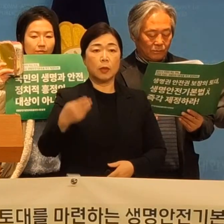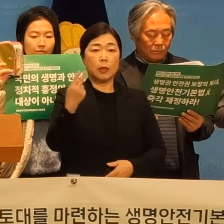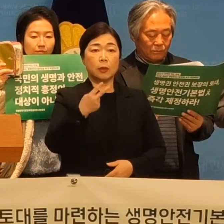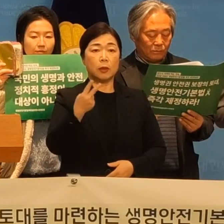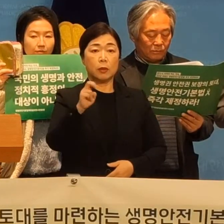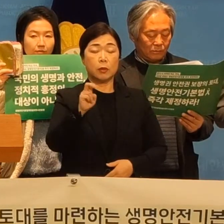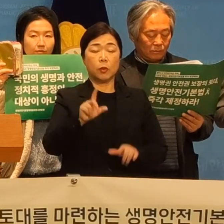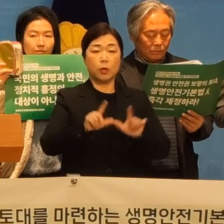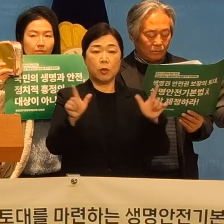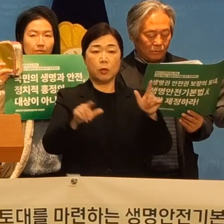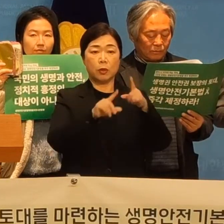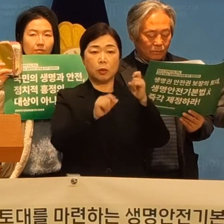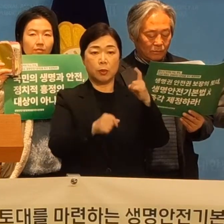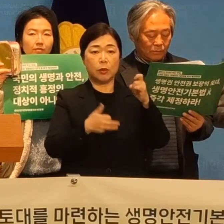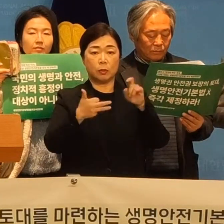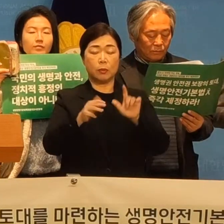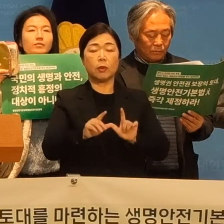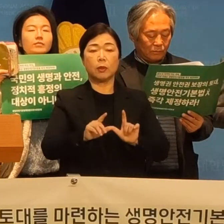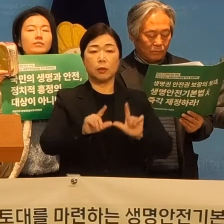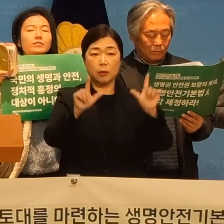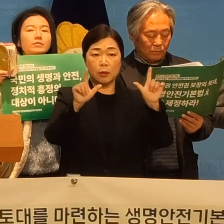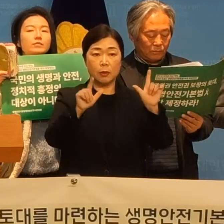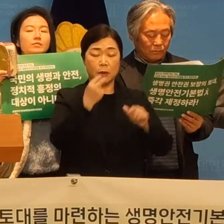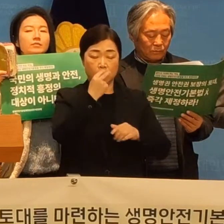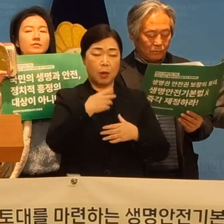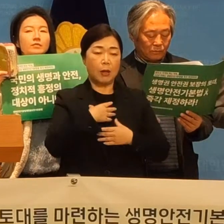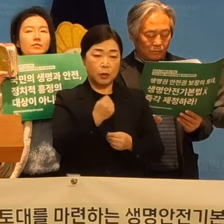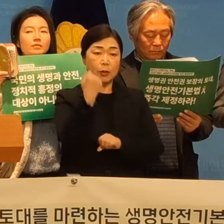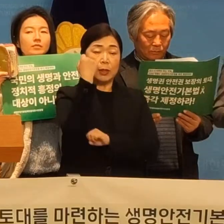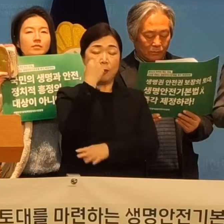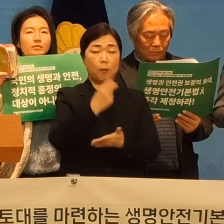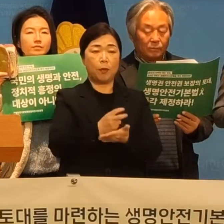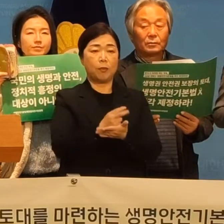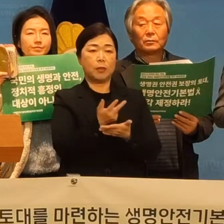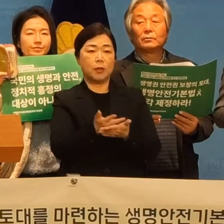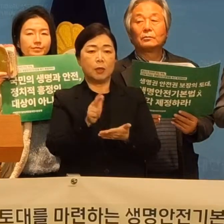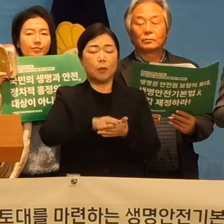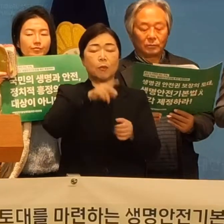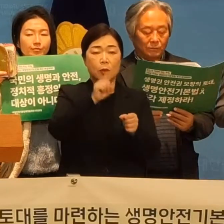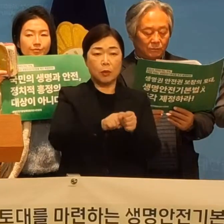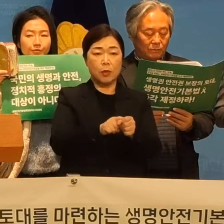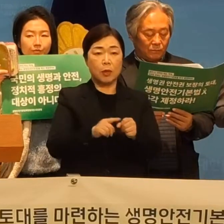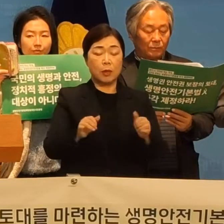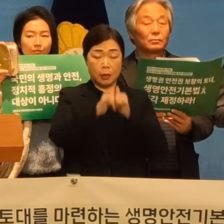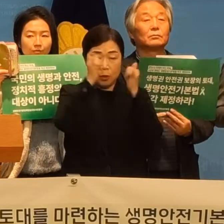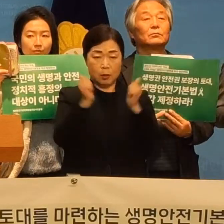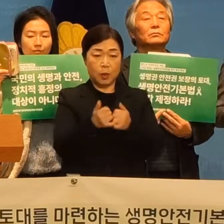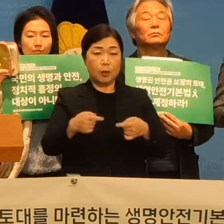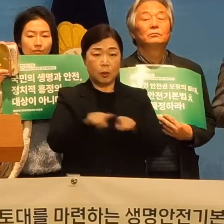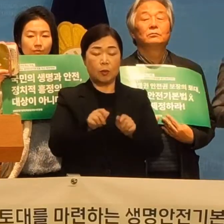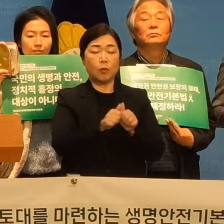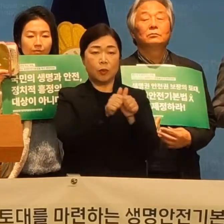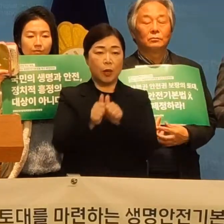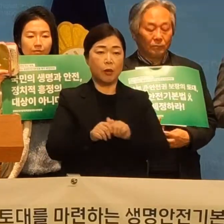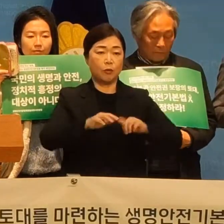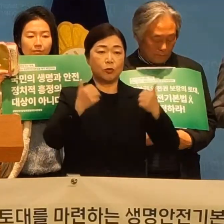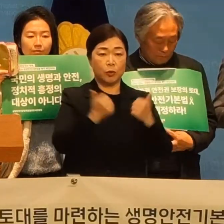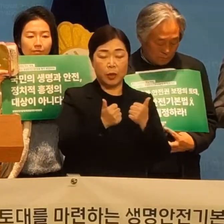2025년 11월 18일 생명안전기본법 제정을 위한 시민동행